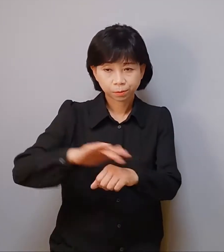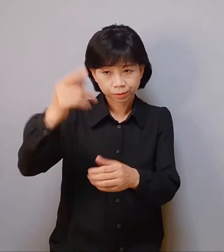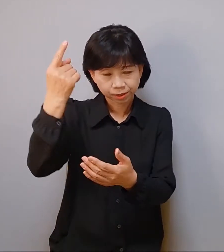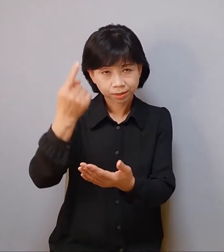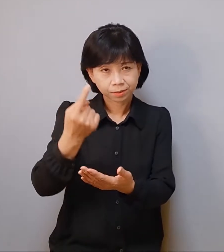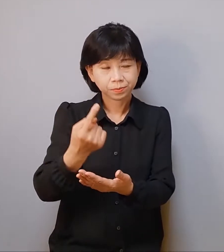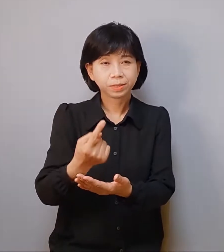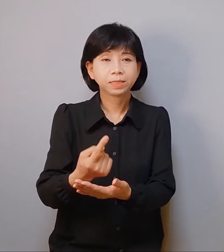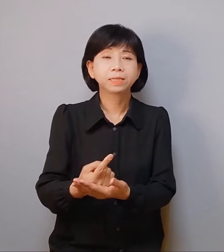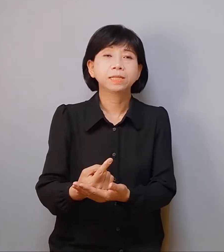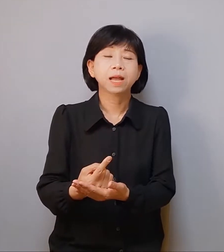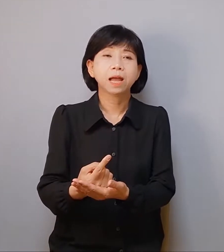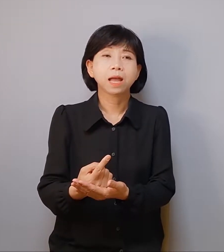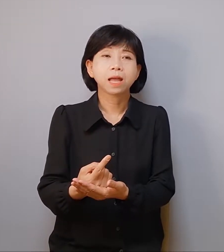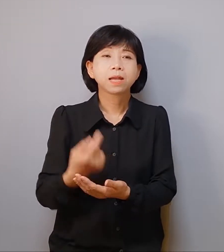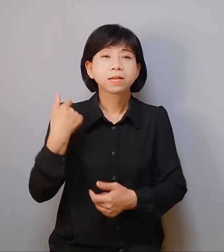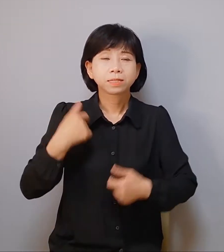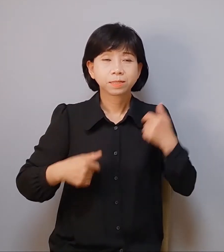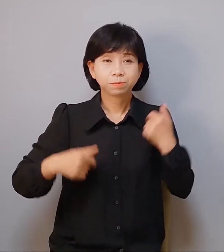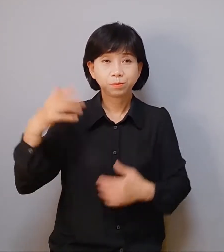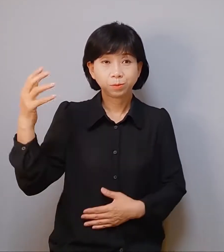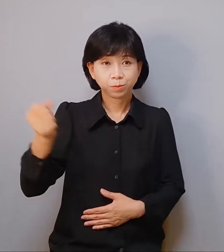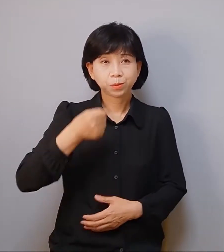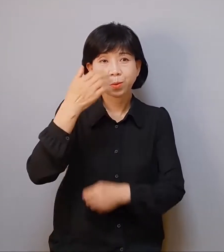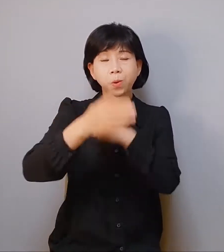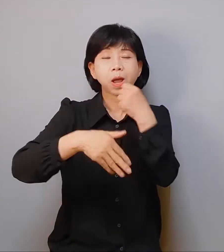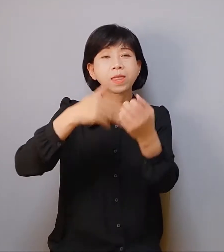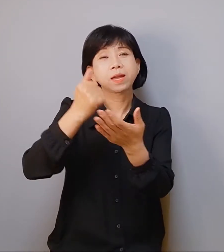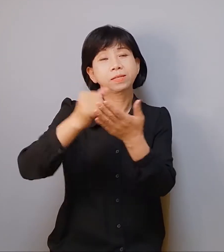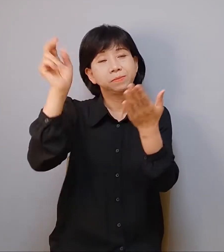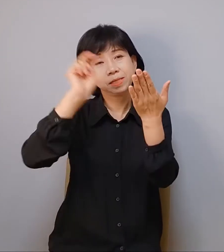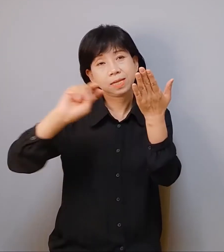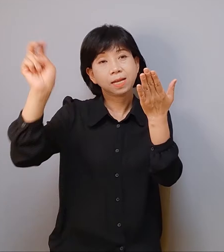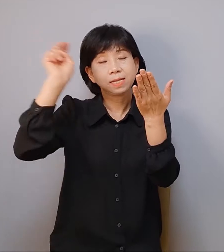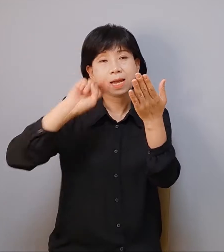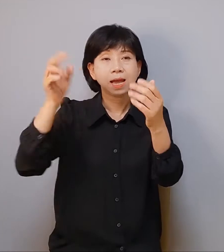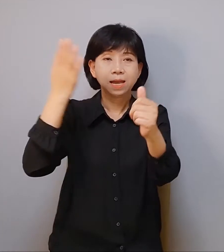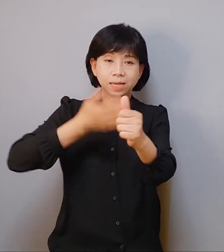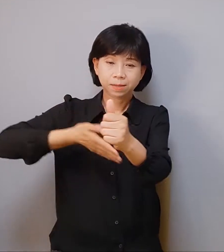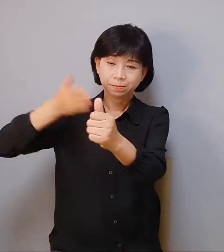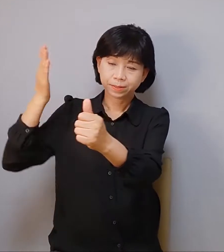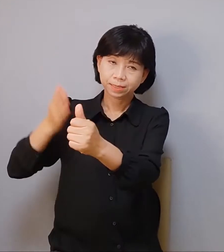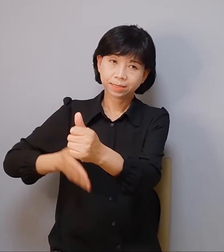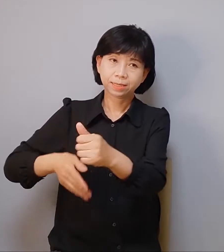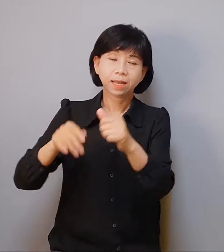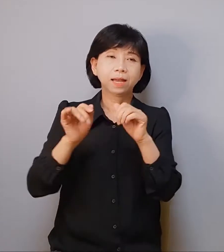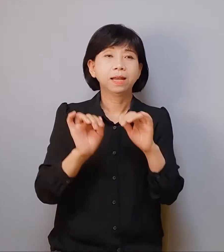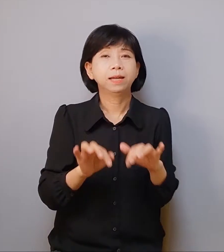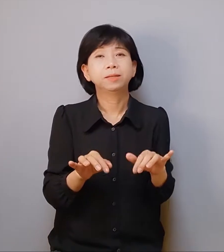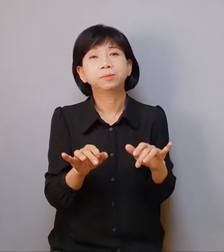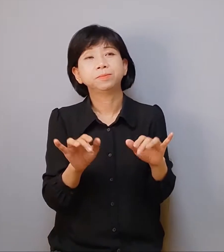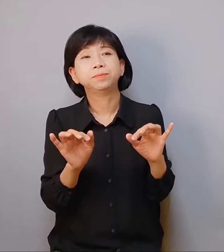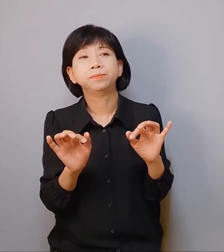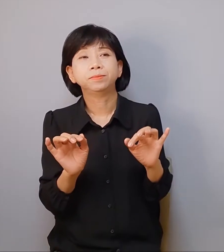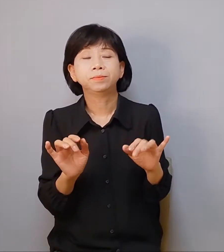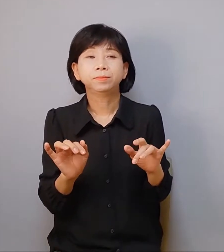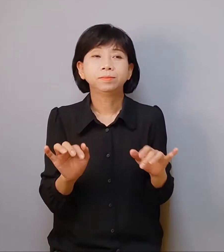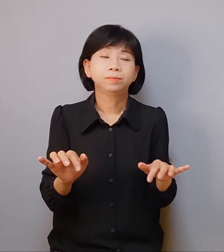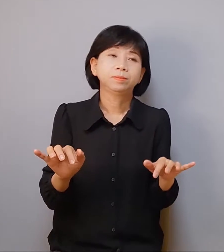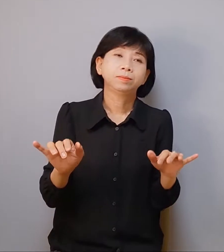하셨습니다. 우리가 이 시간에 기쁨으로 하나님을 찬양하길 원합니다. 나의 영혼이 잠잠히 하나님만 바라며